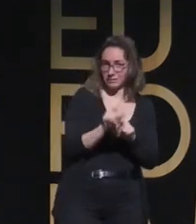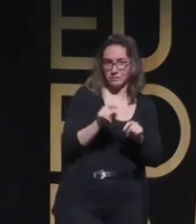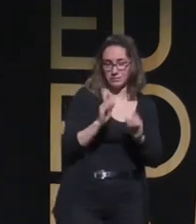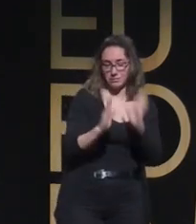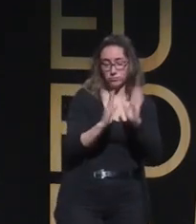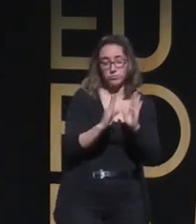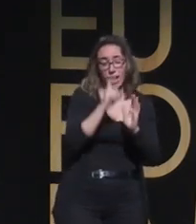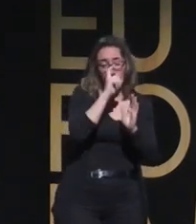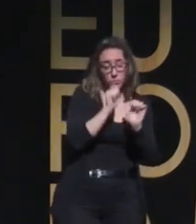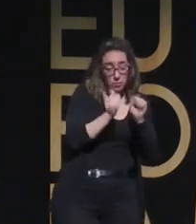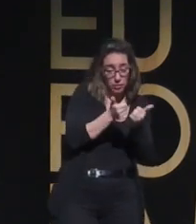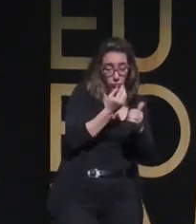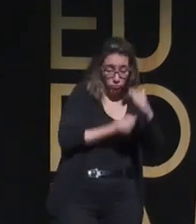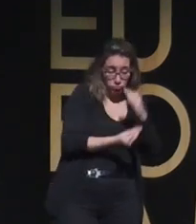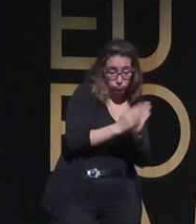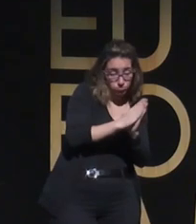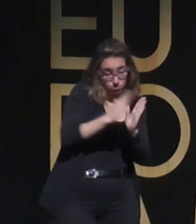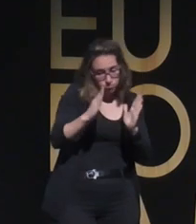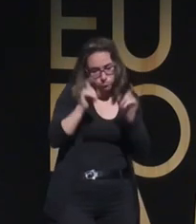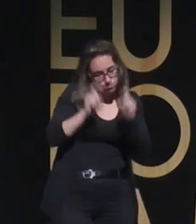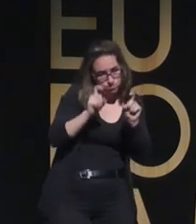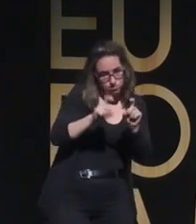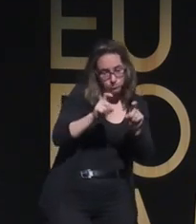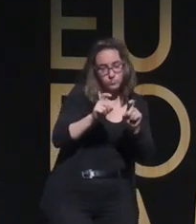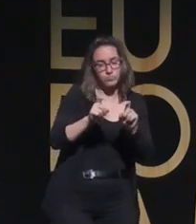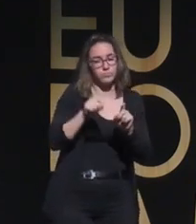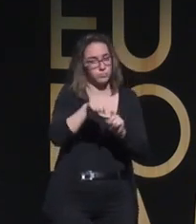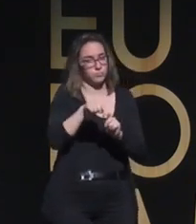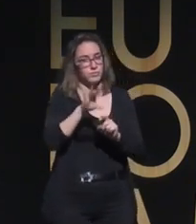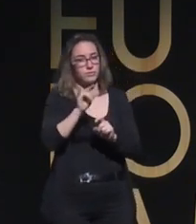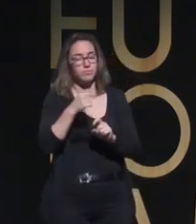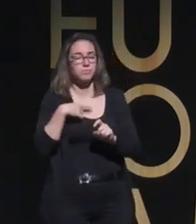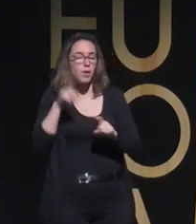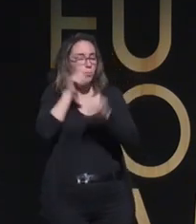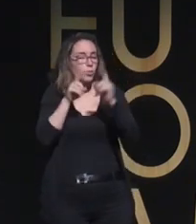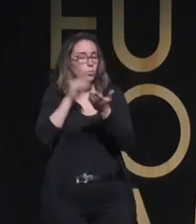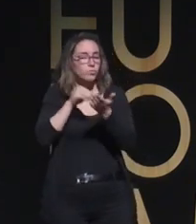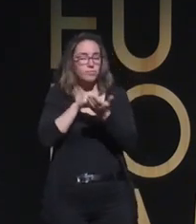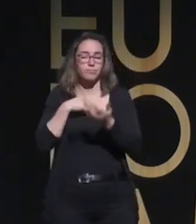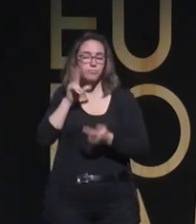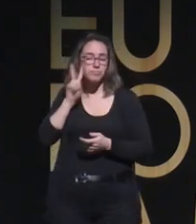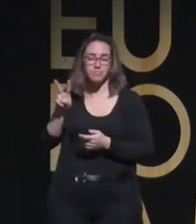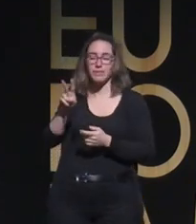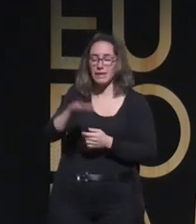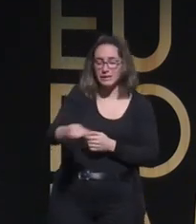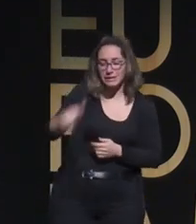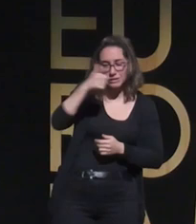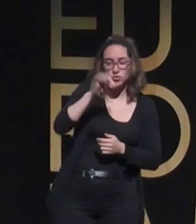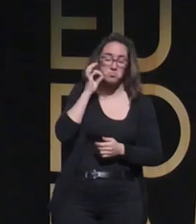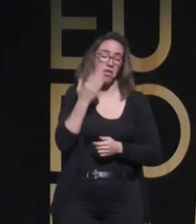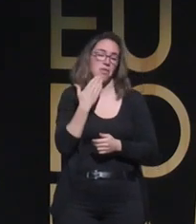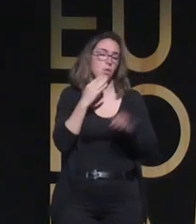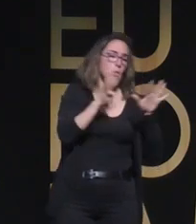años son súper importantes en esa parte de educación, ¿no? A mí me preocupa mucho cuando, y lo hablamos, ¿no? Cuando igual me encuentro con niños o niñas de 9 o 10